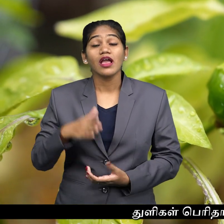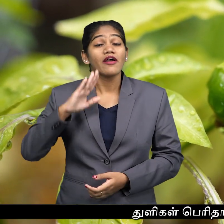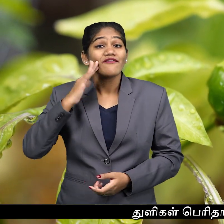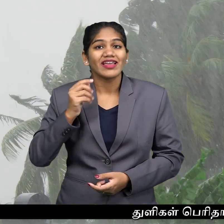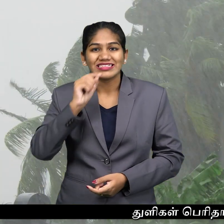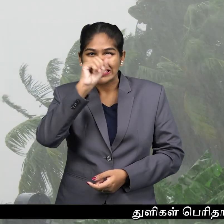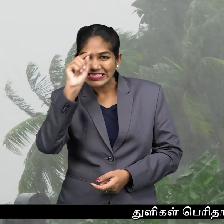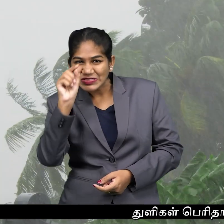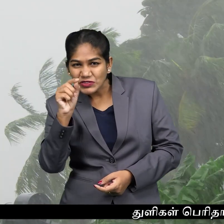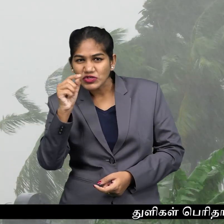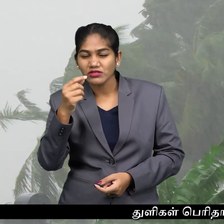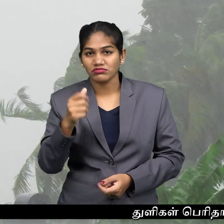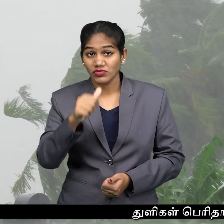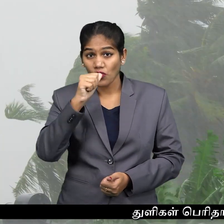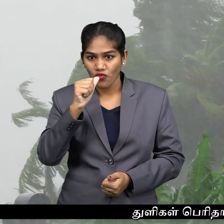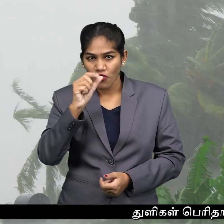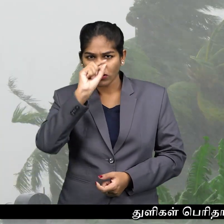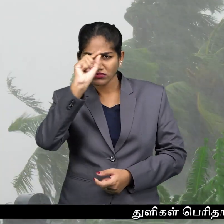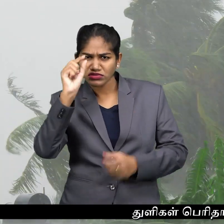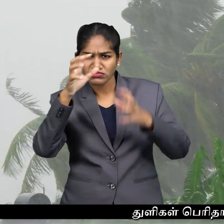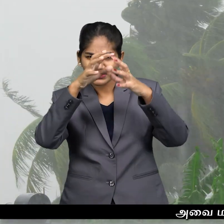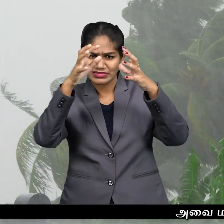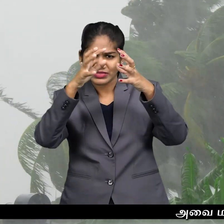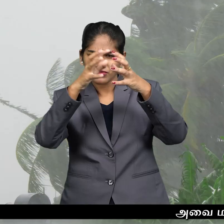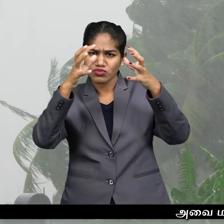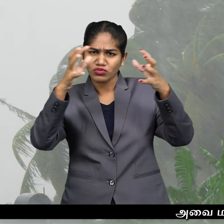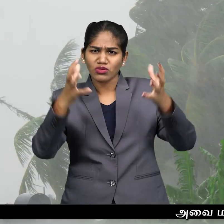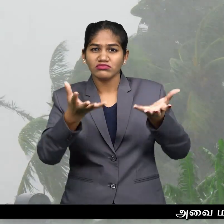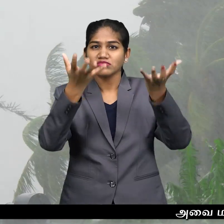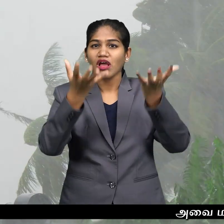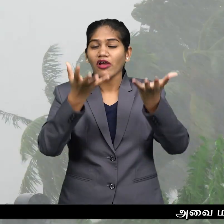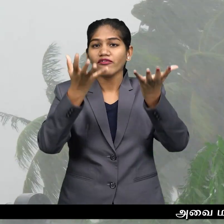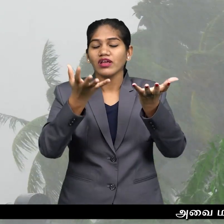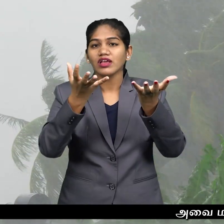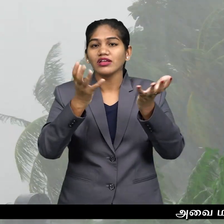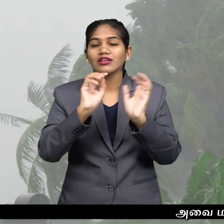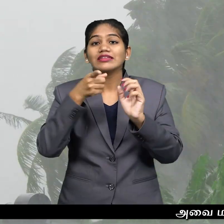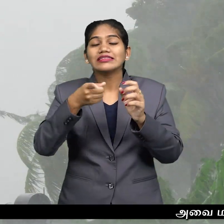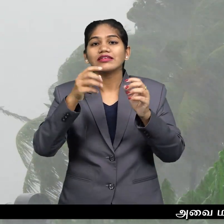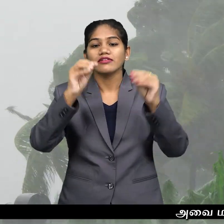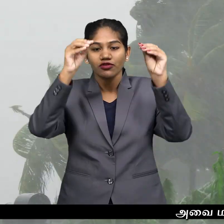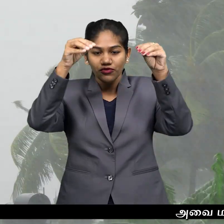துளிகள் பெரிதாகவும் கனமாகவும் வளர்ந்தால் அவை மழை வடிவத்தில் விழும்.